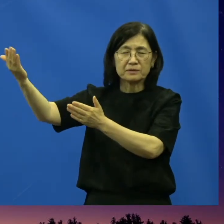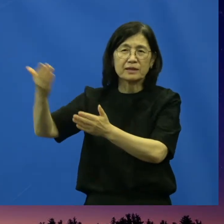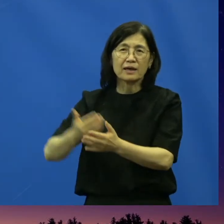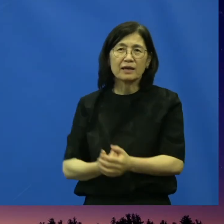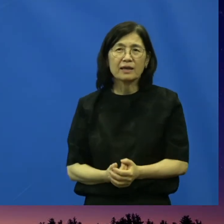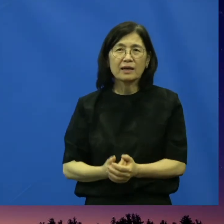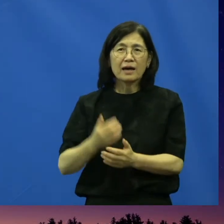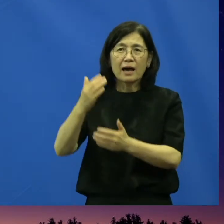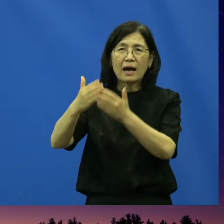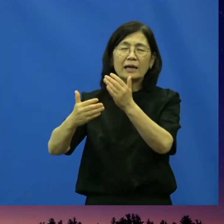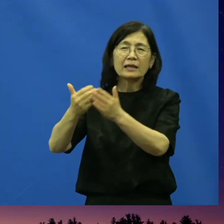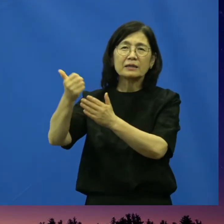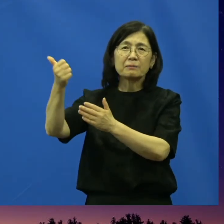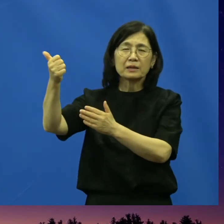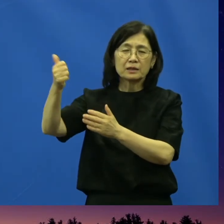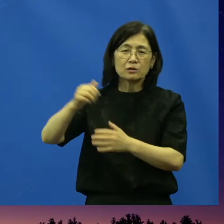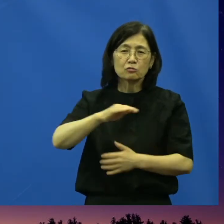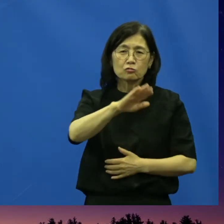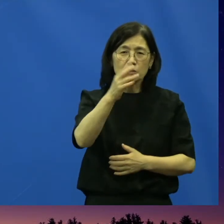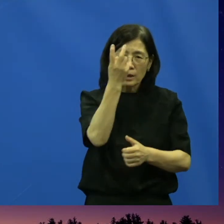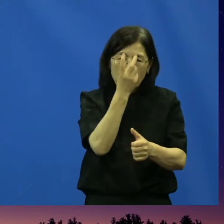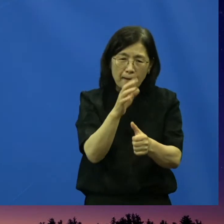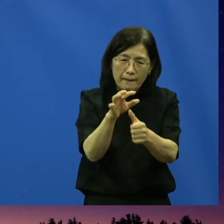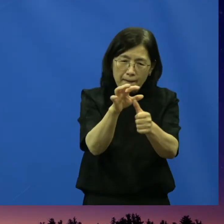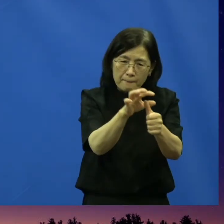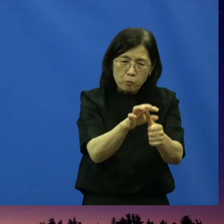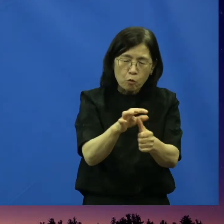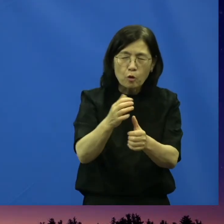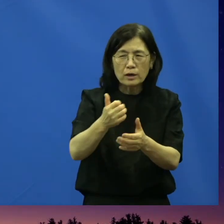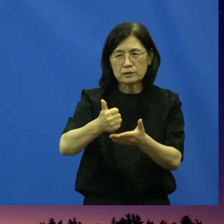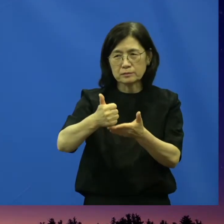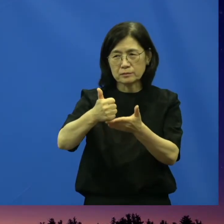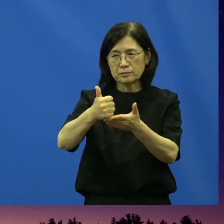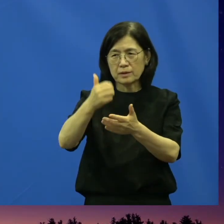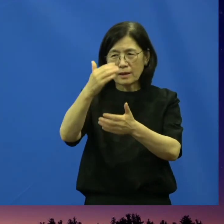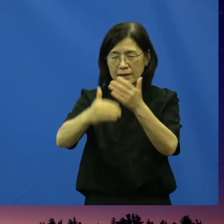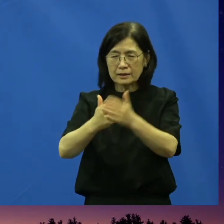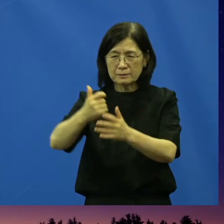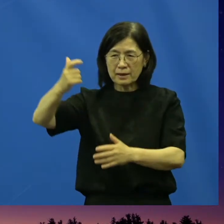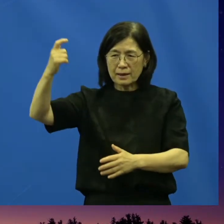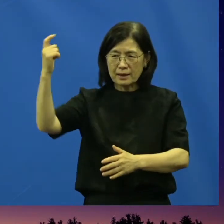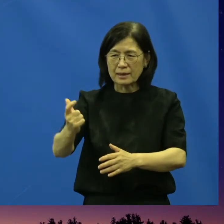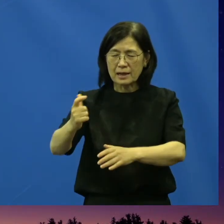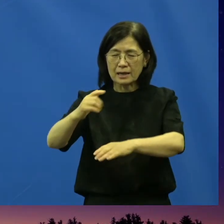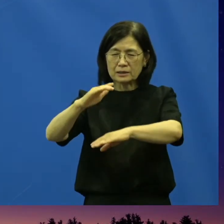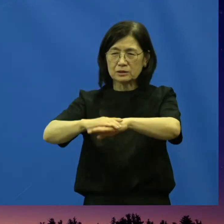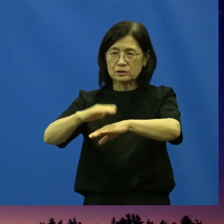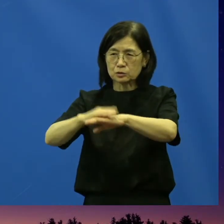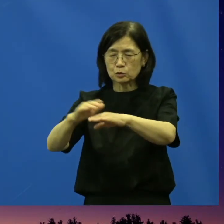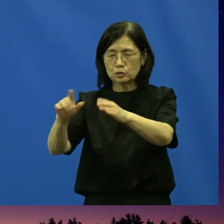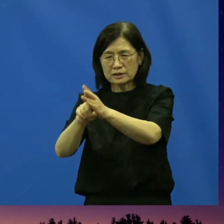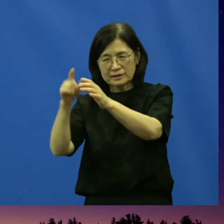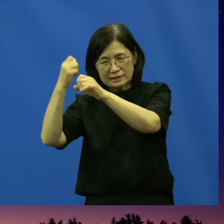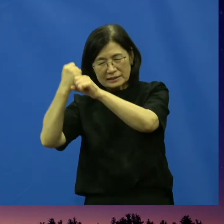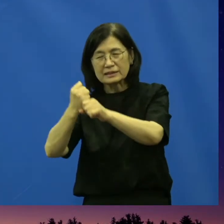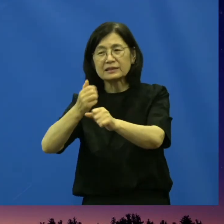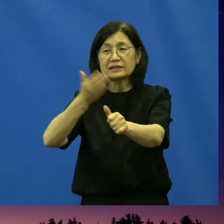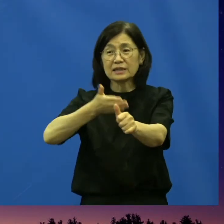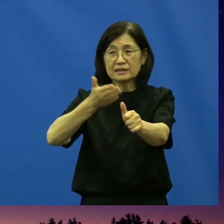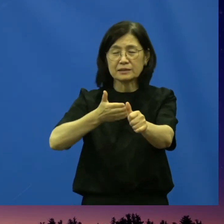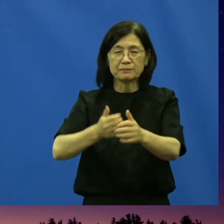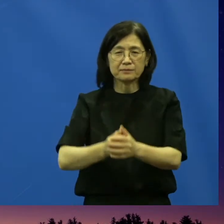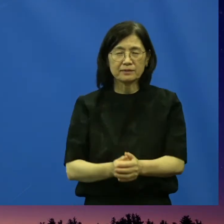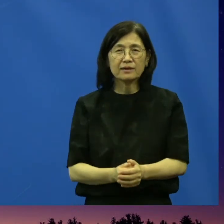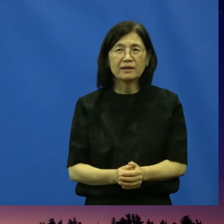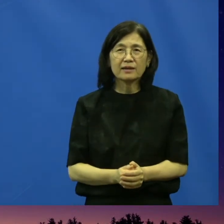그분만이 우리의 최고의 보호자, 보호막이 되신다. 주의 강한 손을 의지하라는 거예요. 여러분, 내가 내 인생을 붙든다고 될